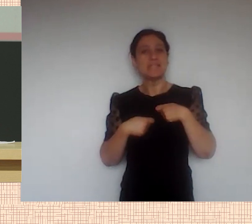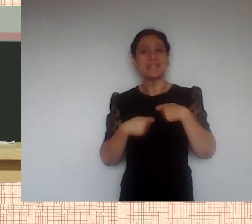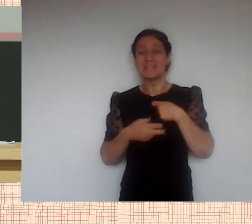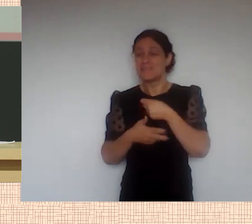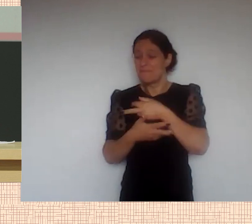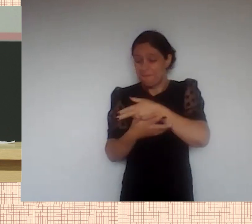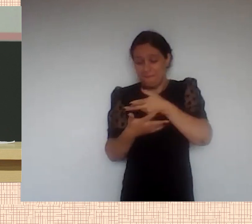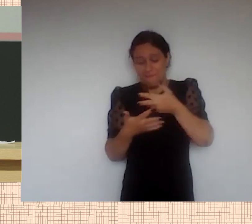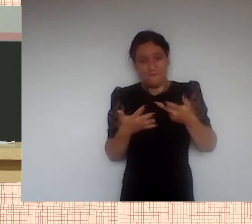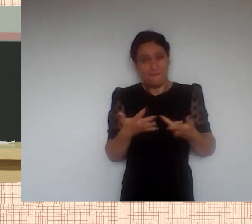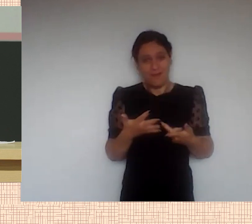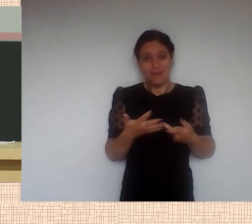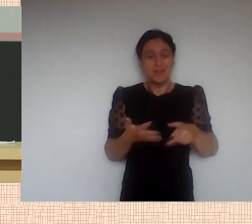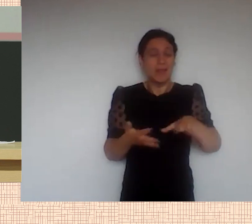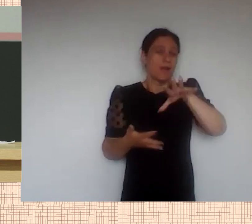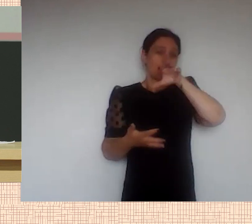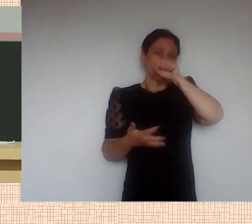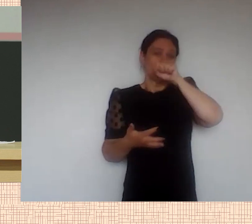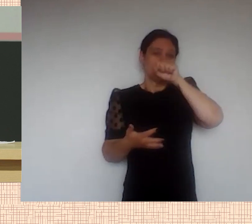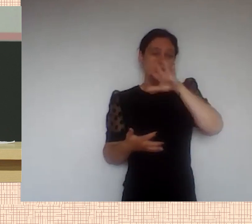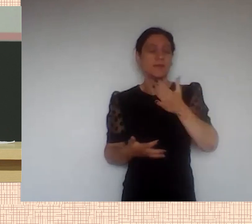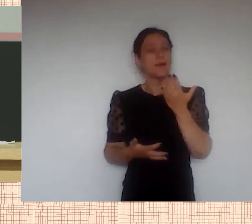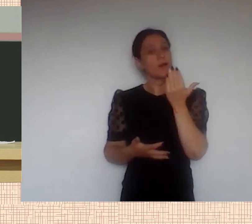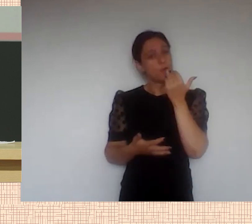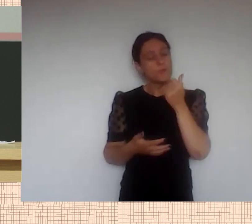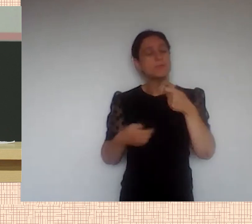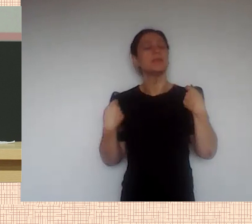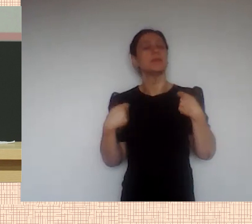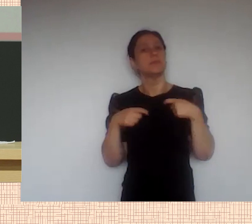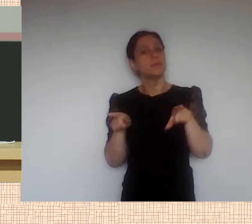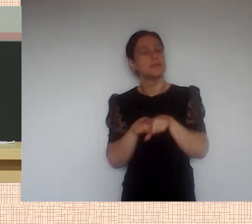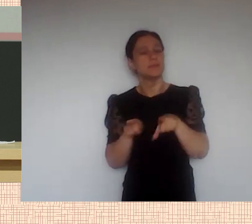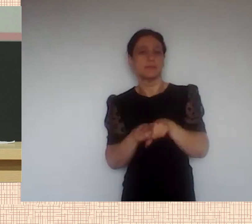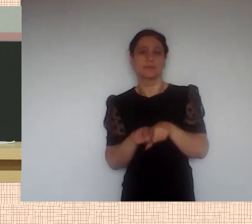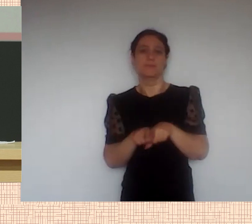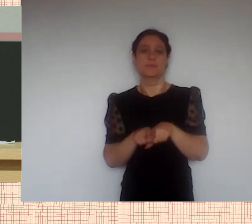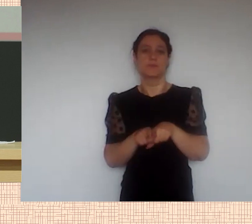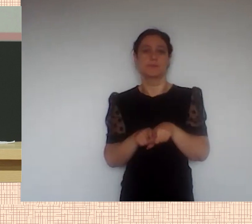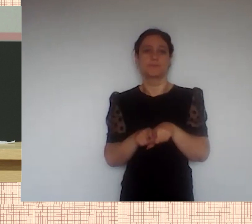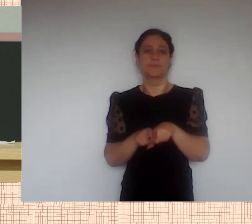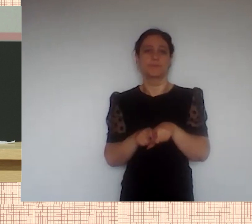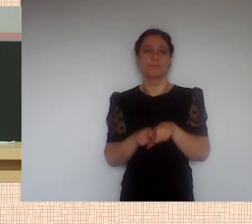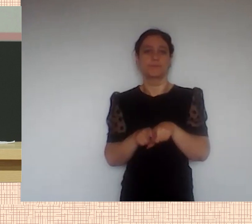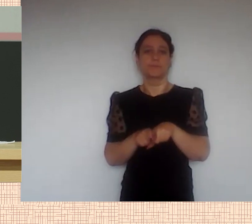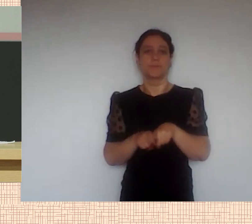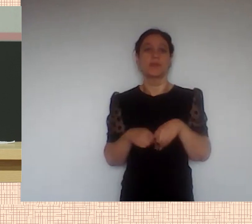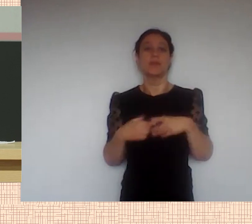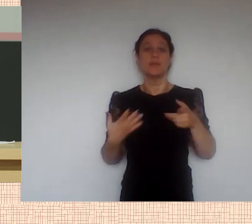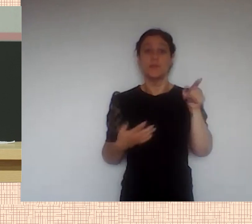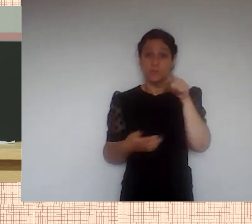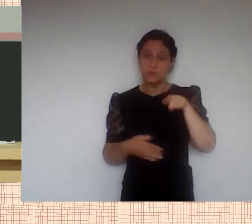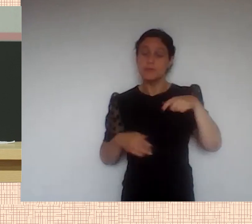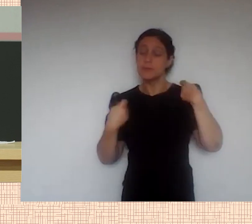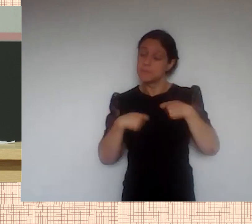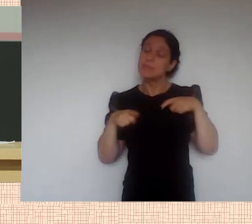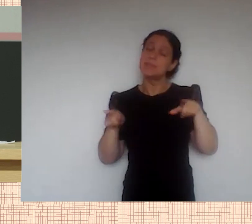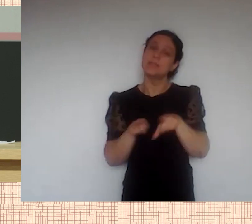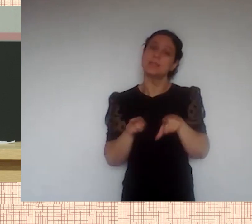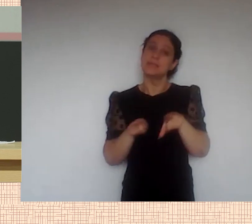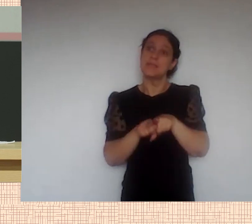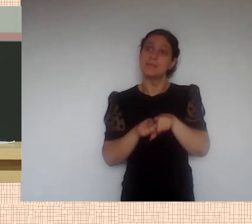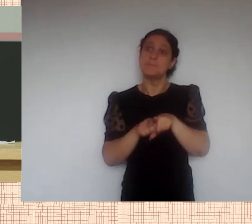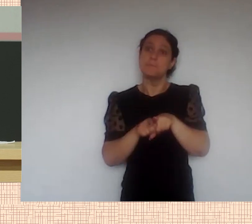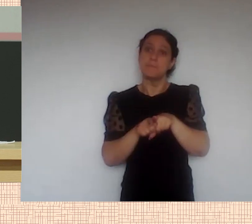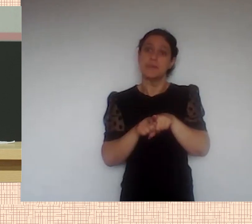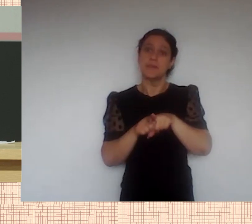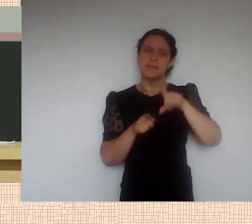pelos nutrientes e pelo oxigênio que vem pela palavra. Assim como você deve ser